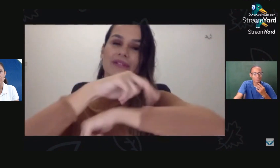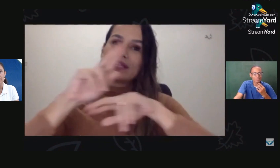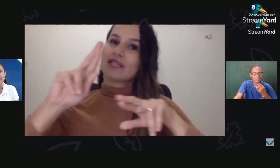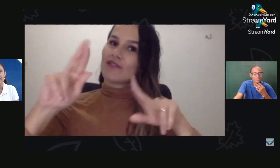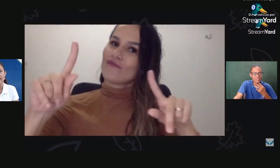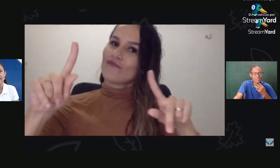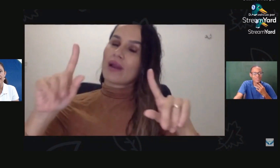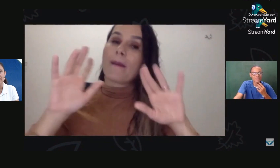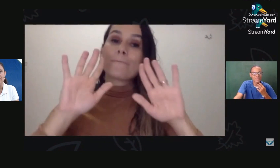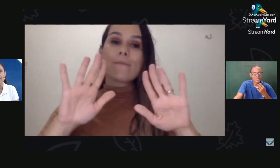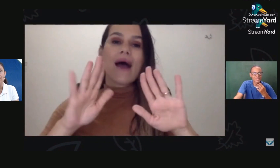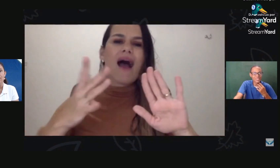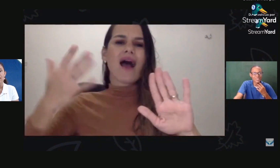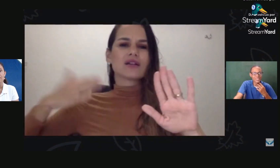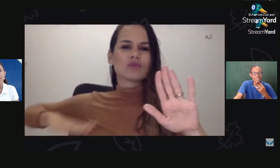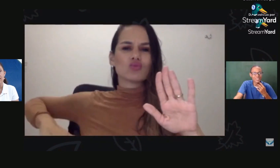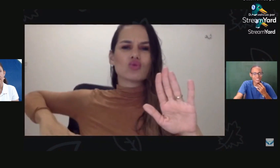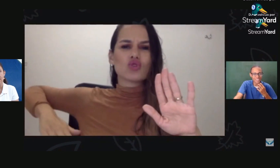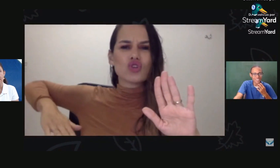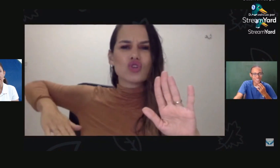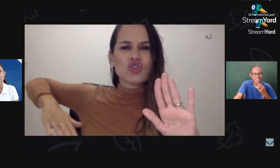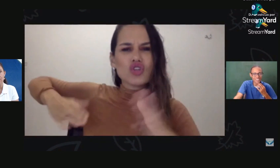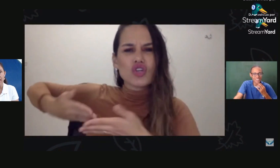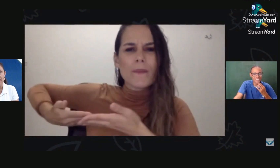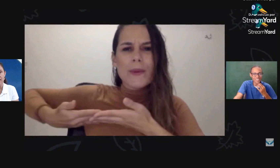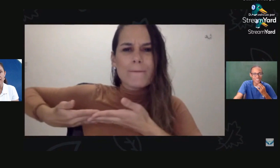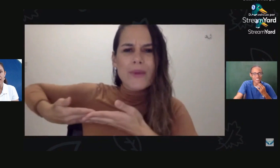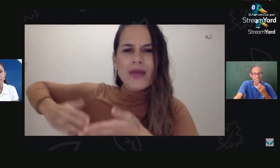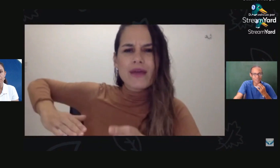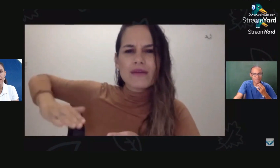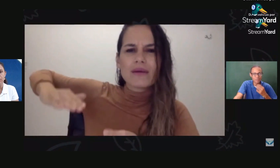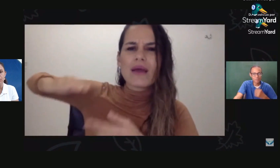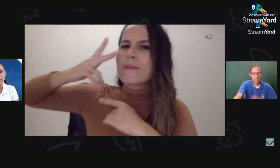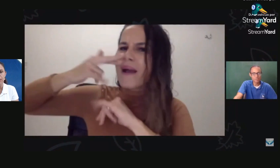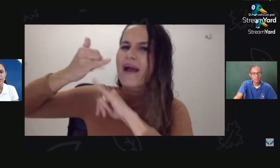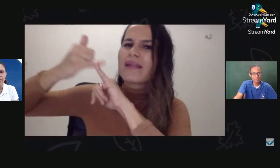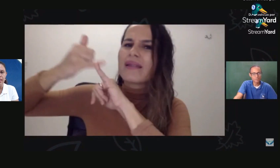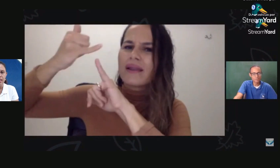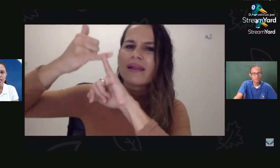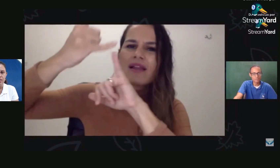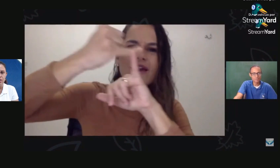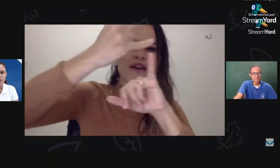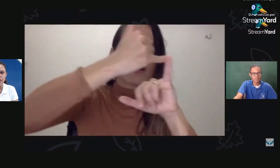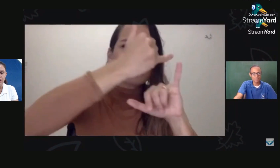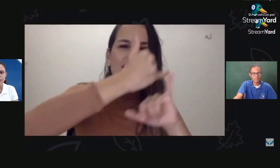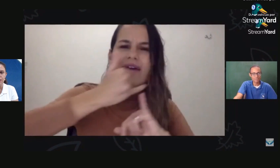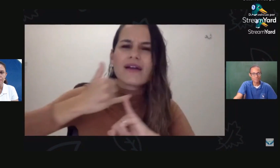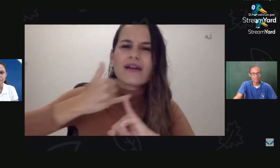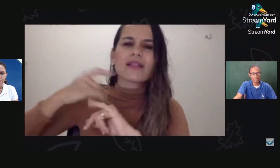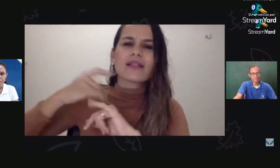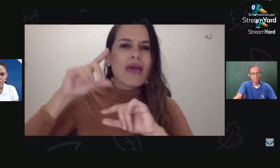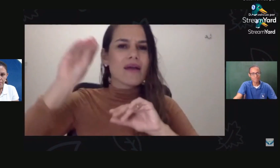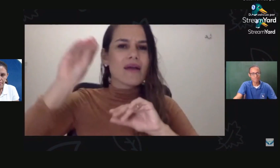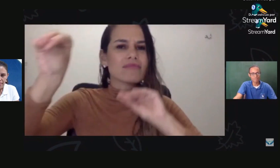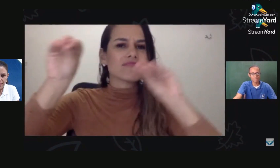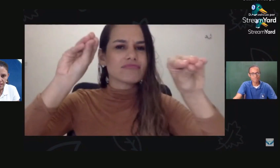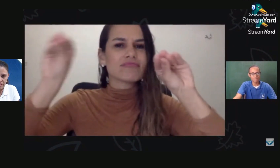toda resumida ali nesse livro, mostrando também a diferença, né, do período meu aí